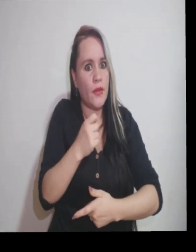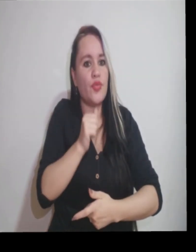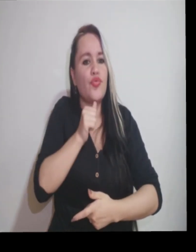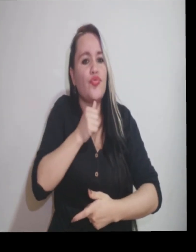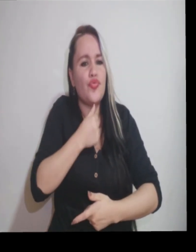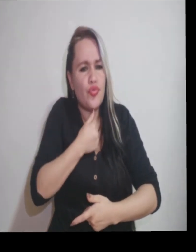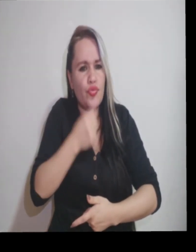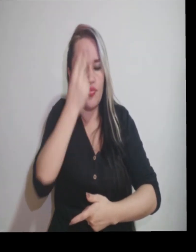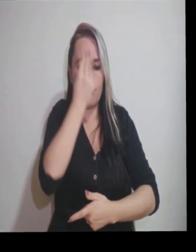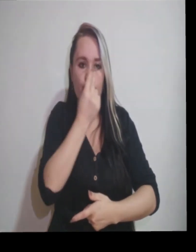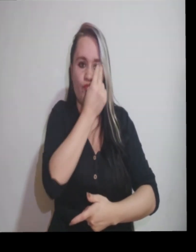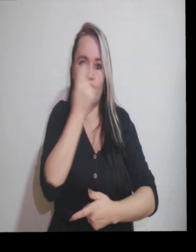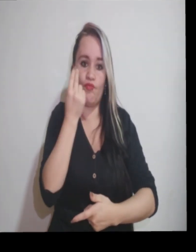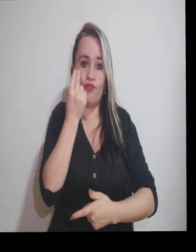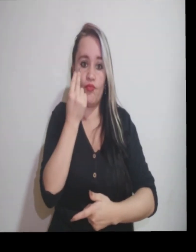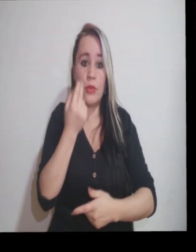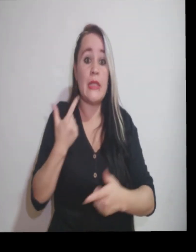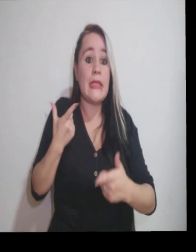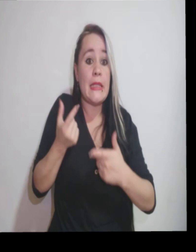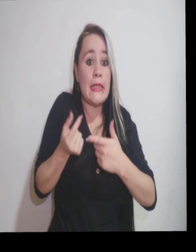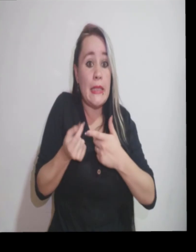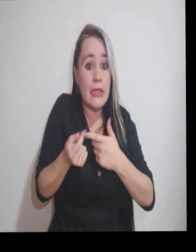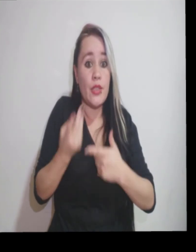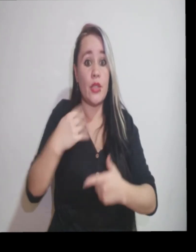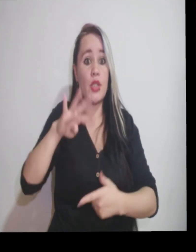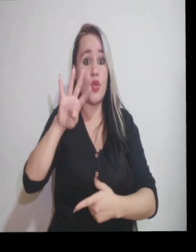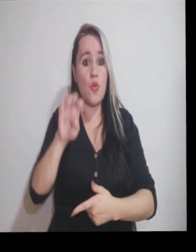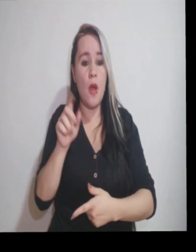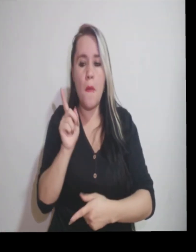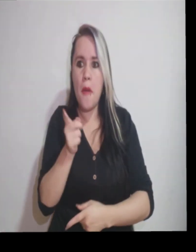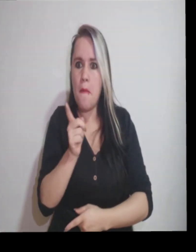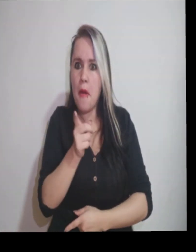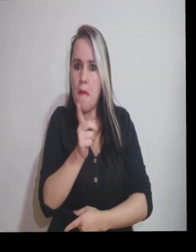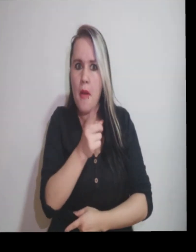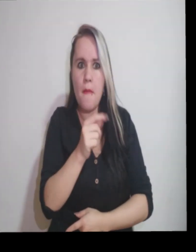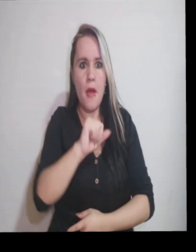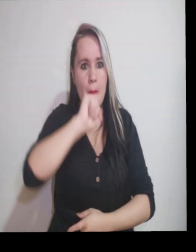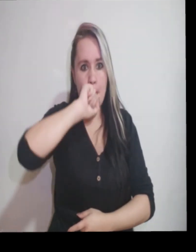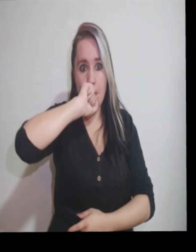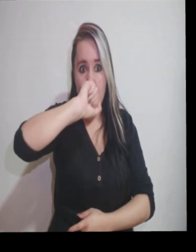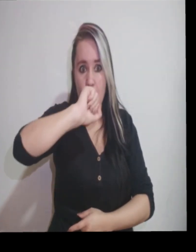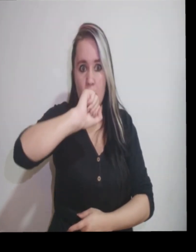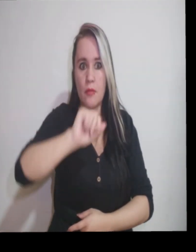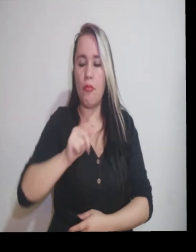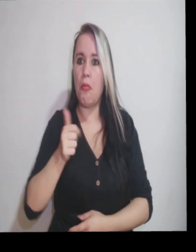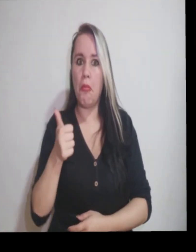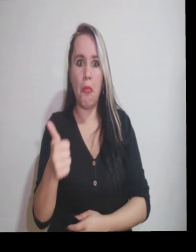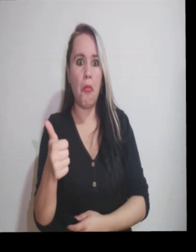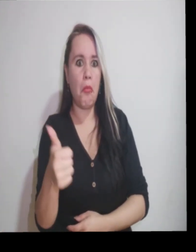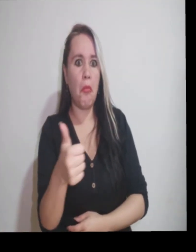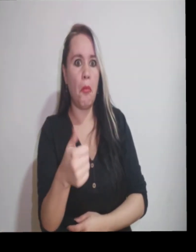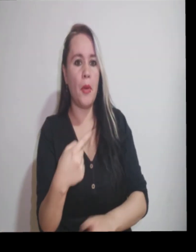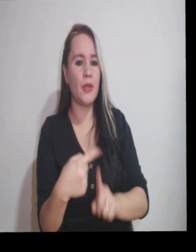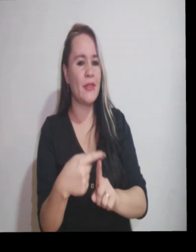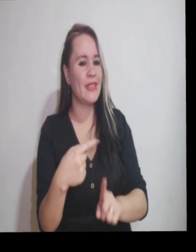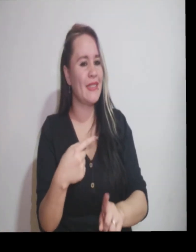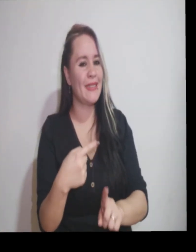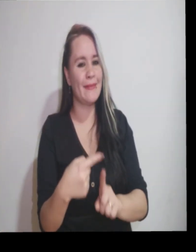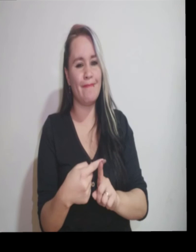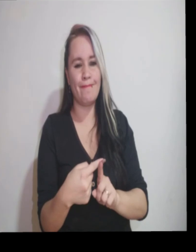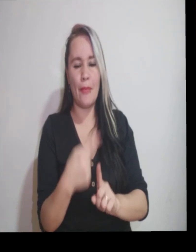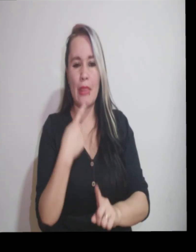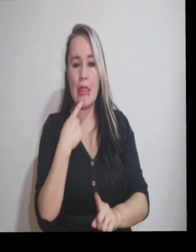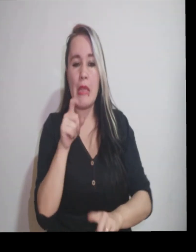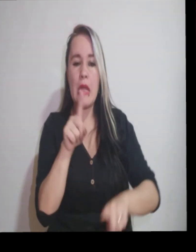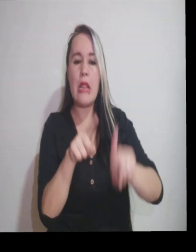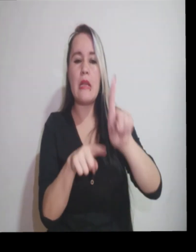el siglo XIX, que nos encontramos papas interesantes, es muy difícil encontrar papas que tengan la capacidad de